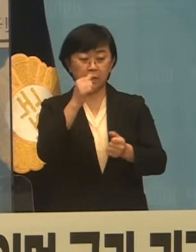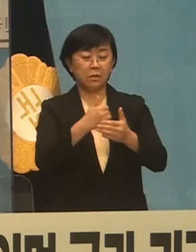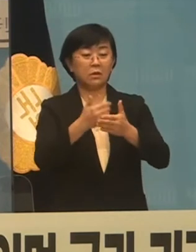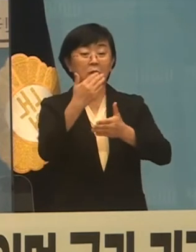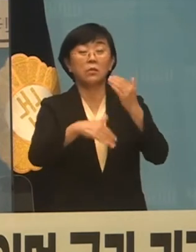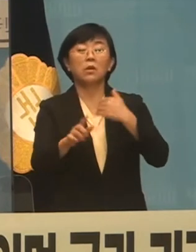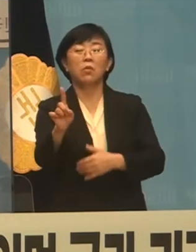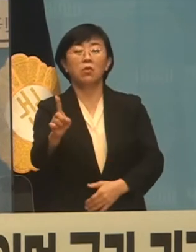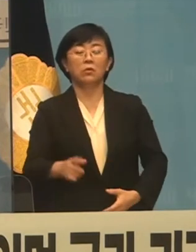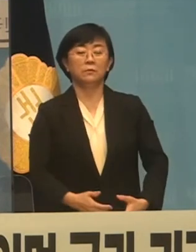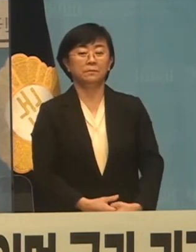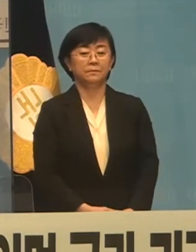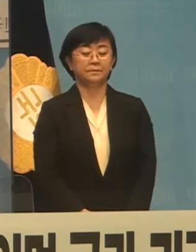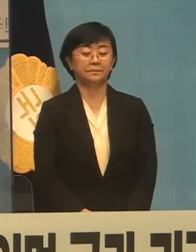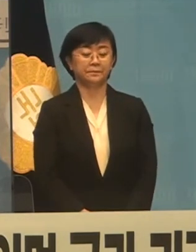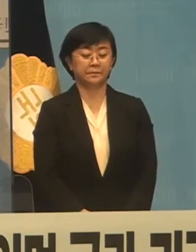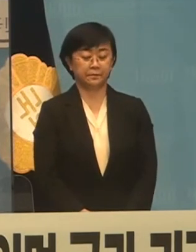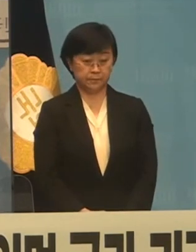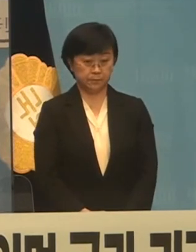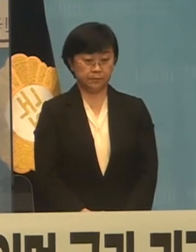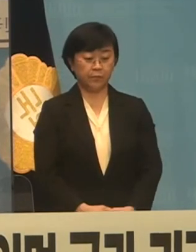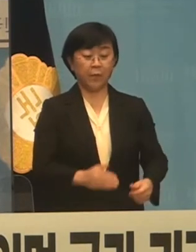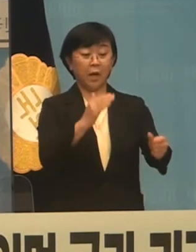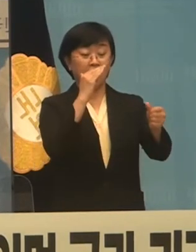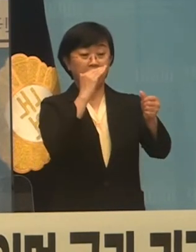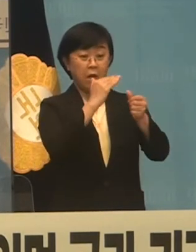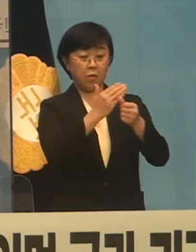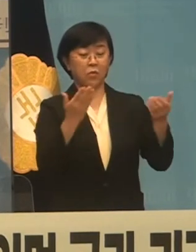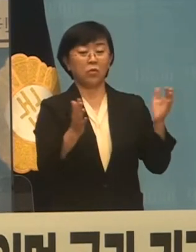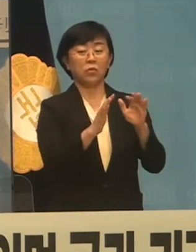남는 것은 무엇입니까? 해고